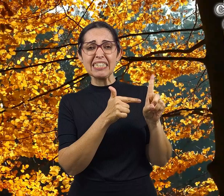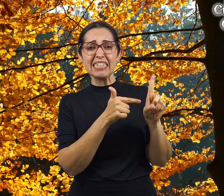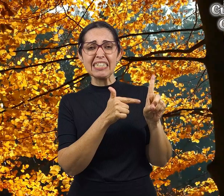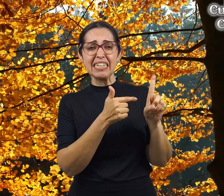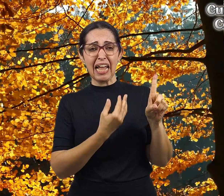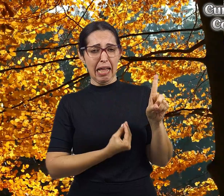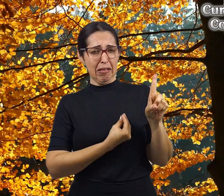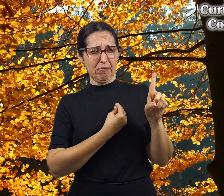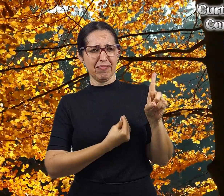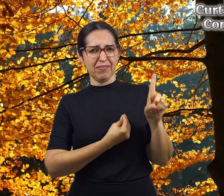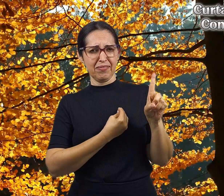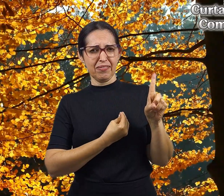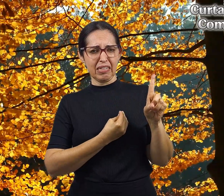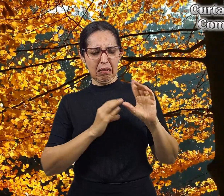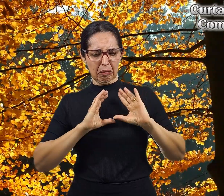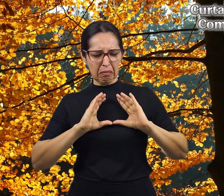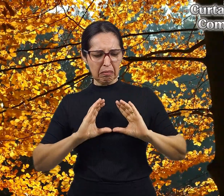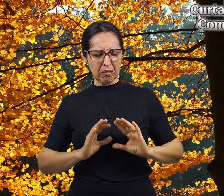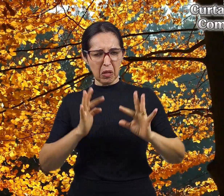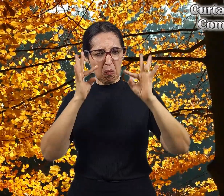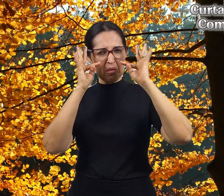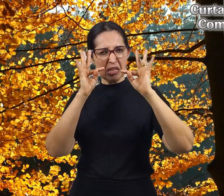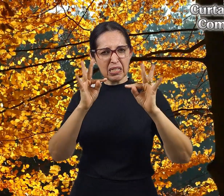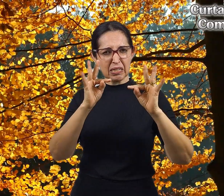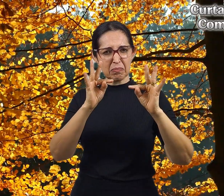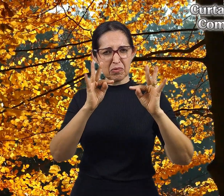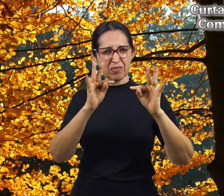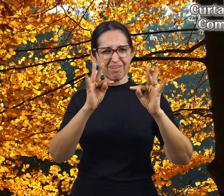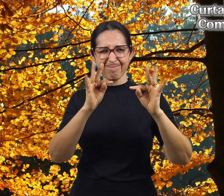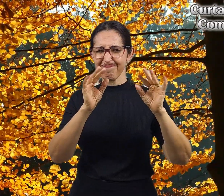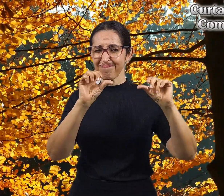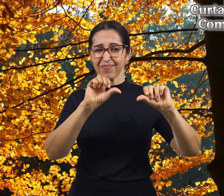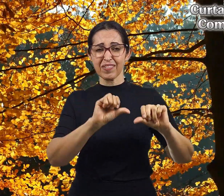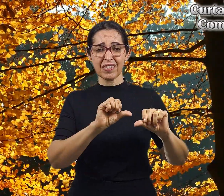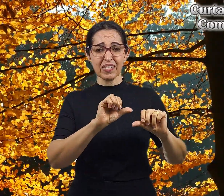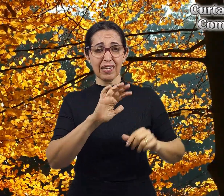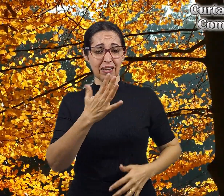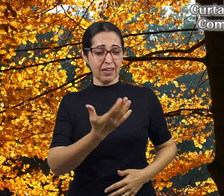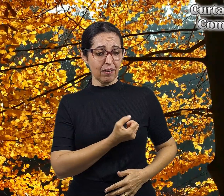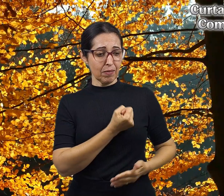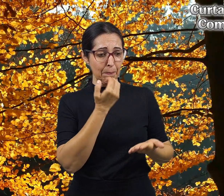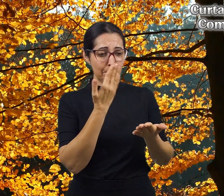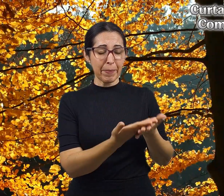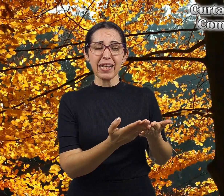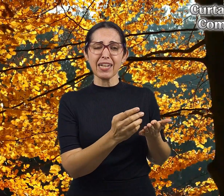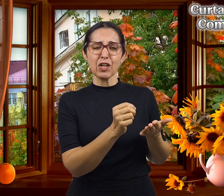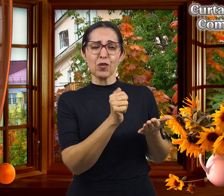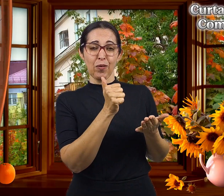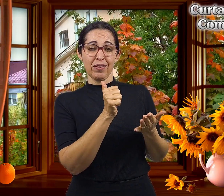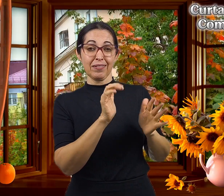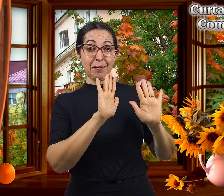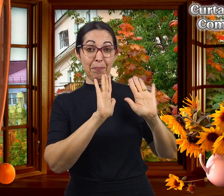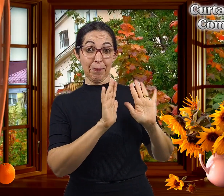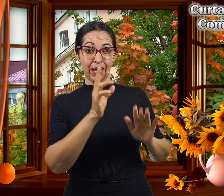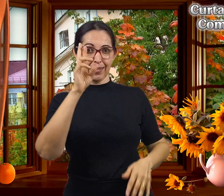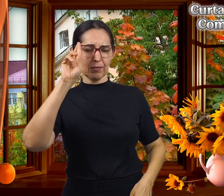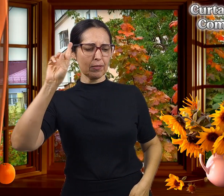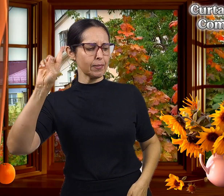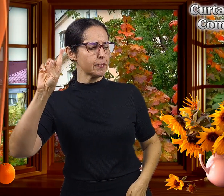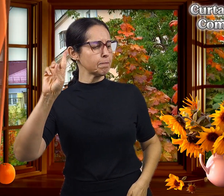remendadas. A salvação dele estava comprometida. E o Senhor colocava à disposição dele